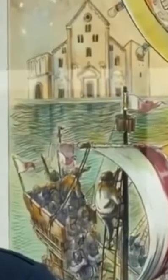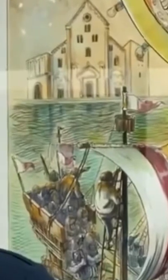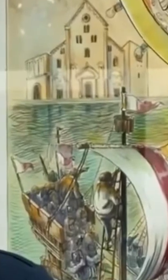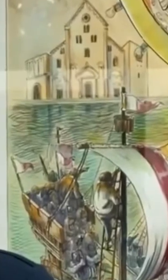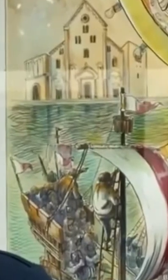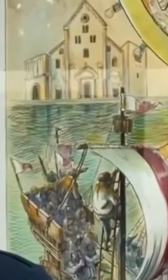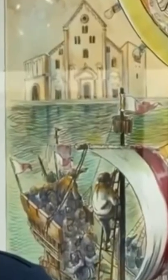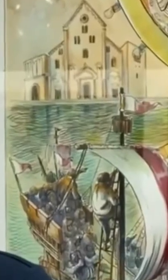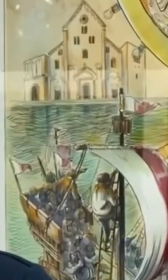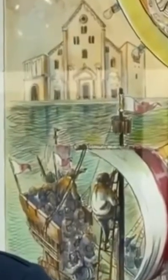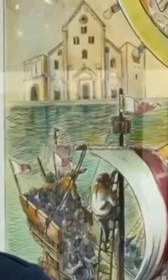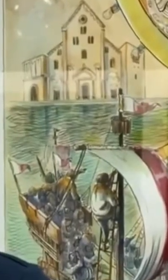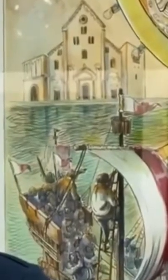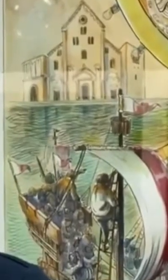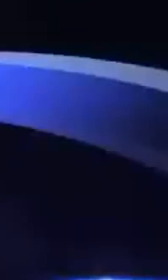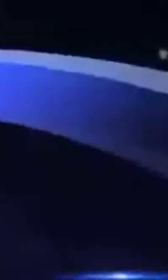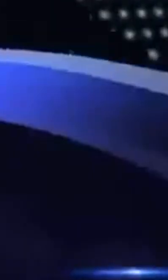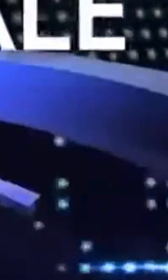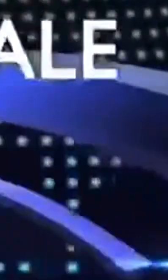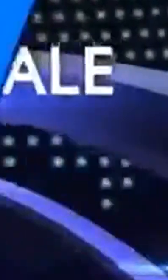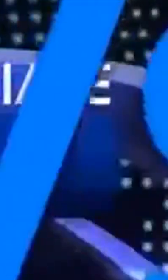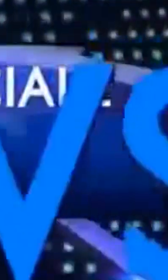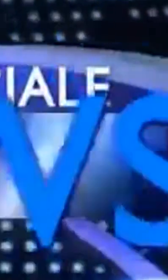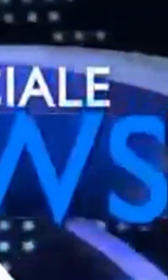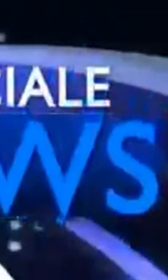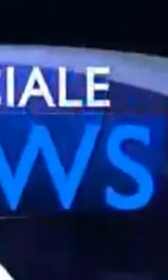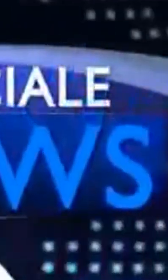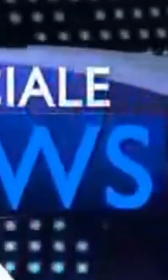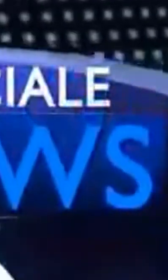ancora molto 24. seria. Io credo che voi lo abbiate.